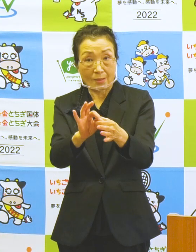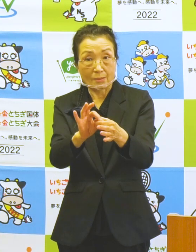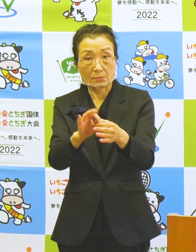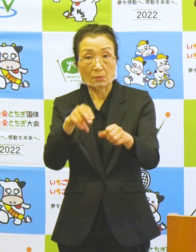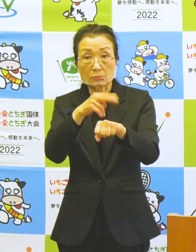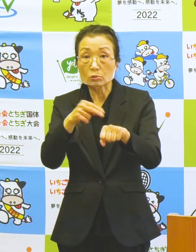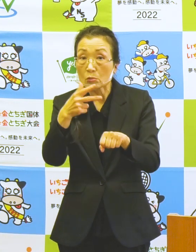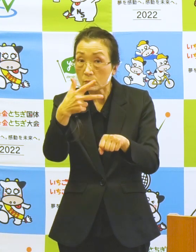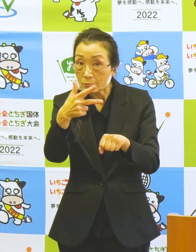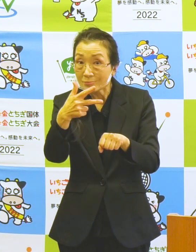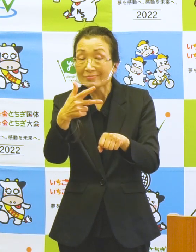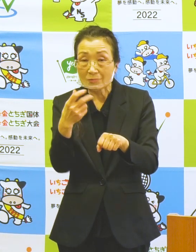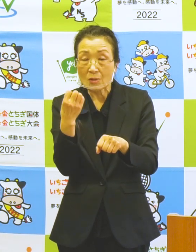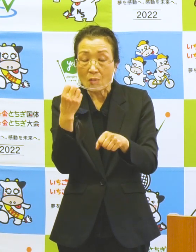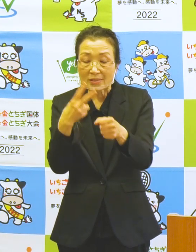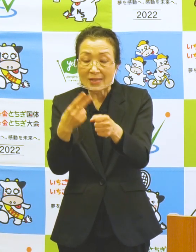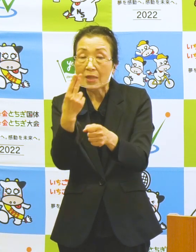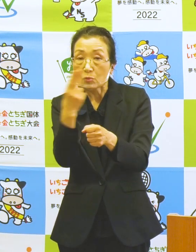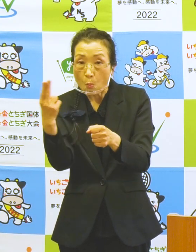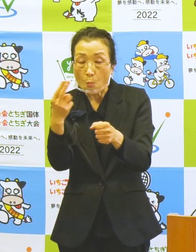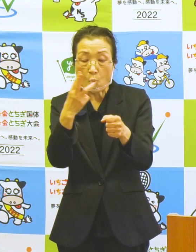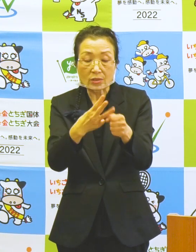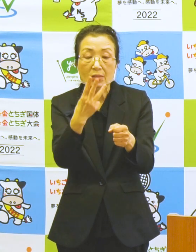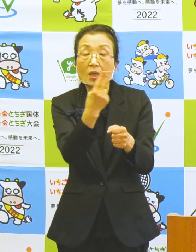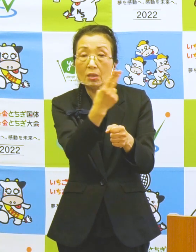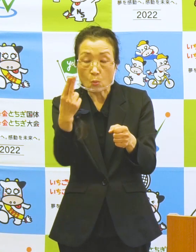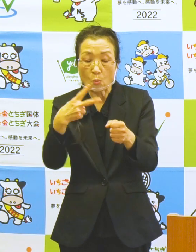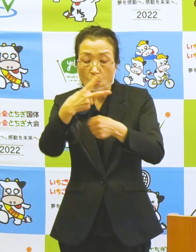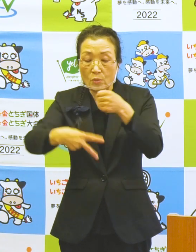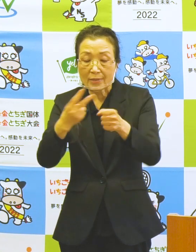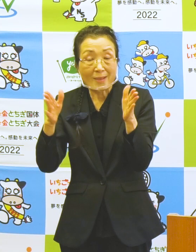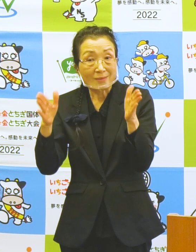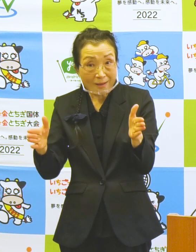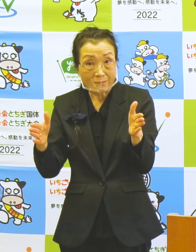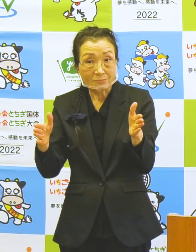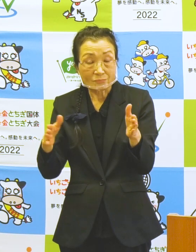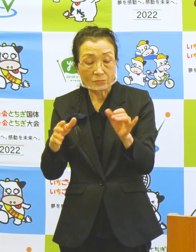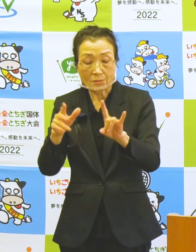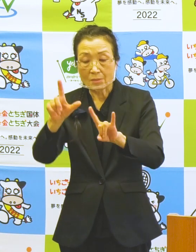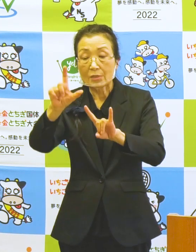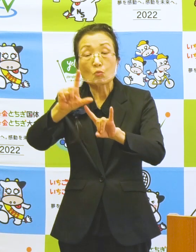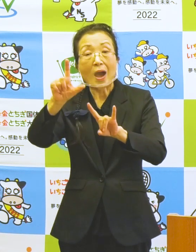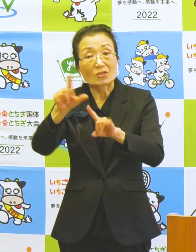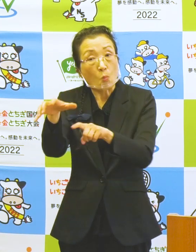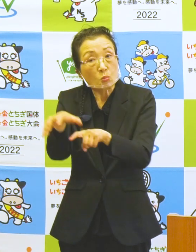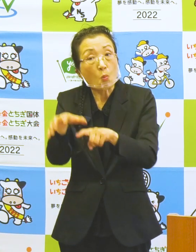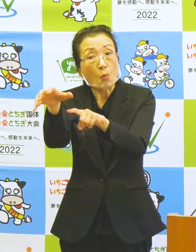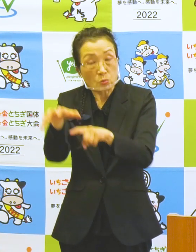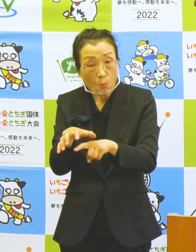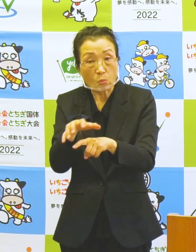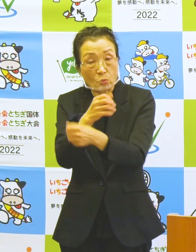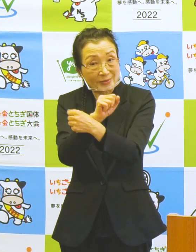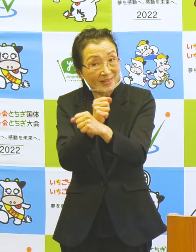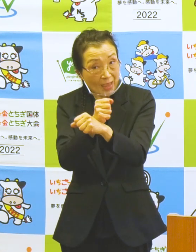須塩原市では令和2年度と3年度の2か年にわたりスマート農業の実証実験